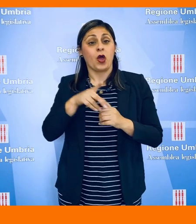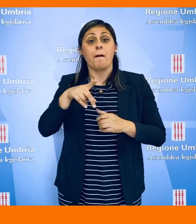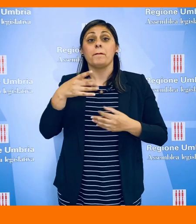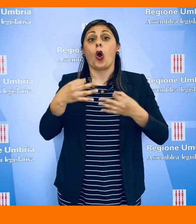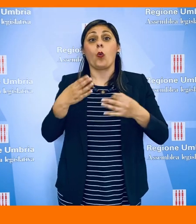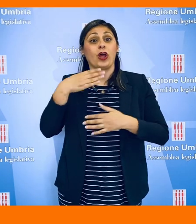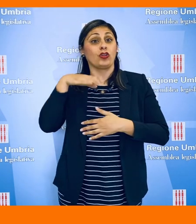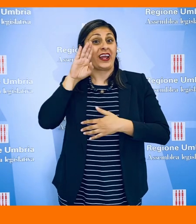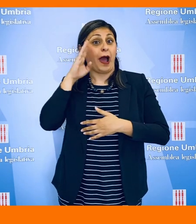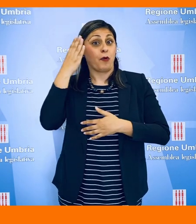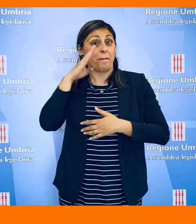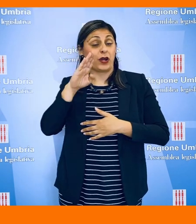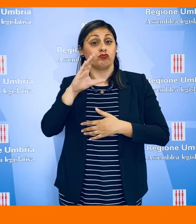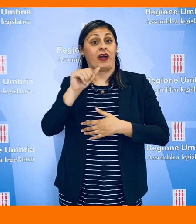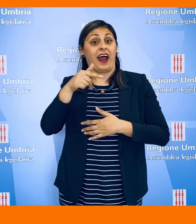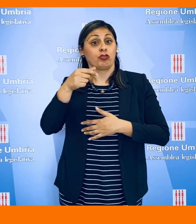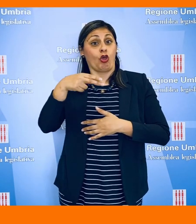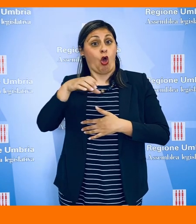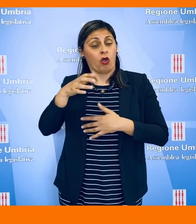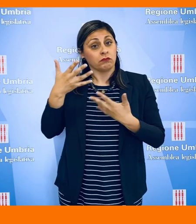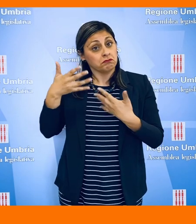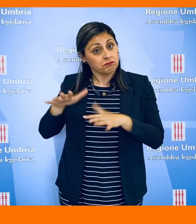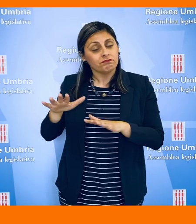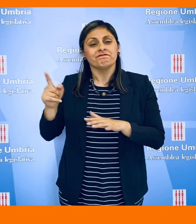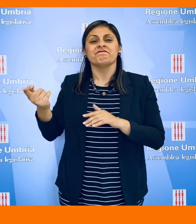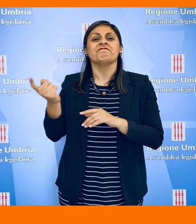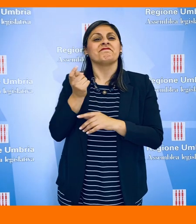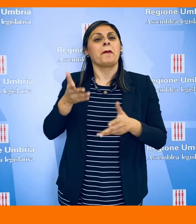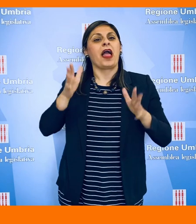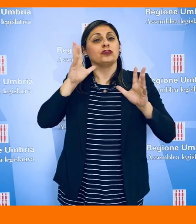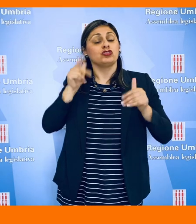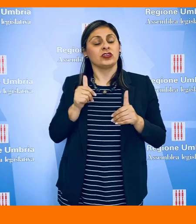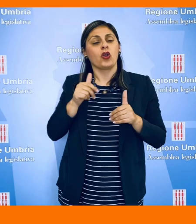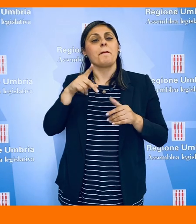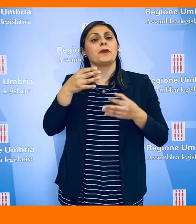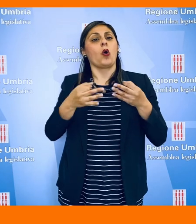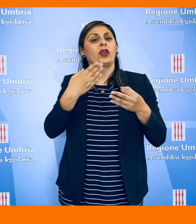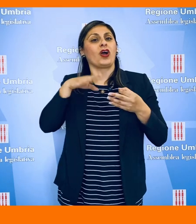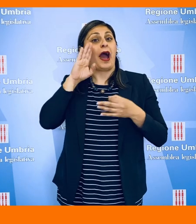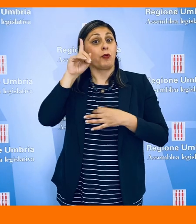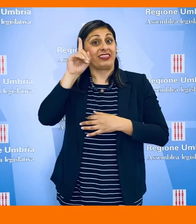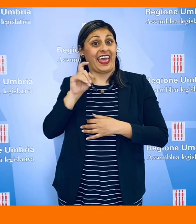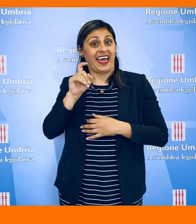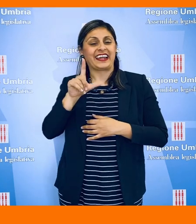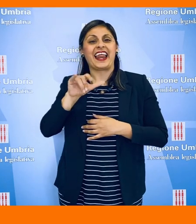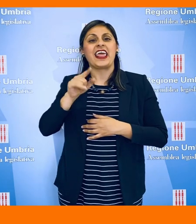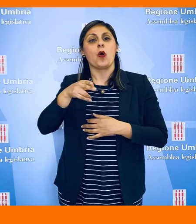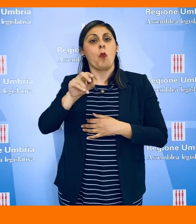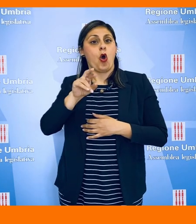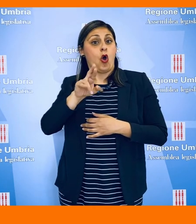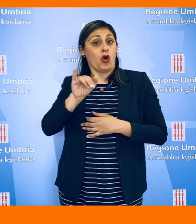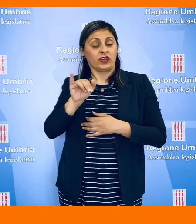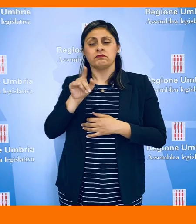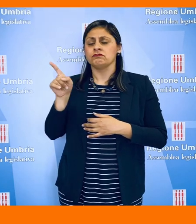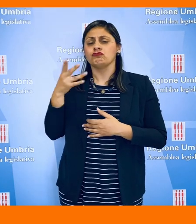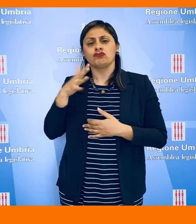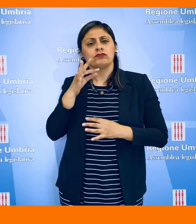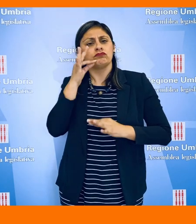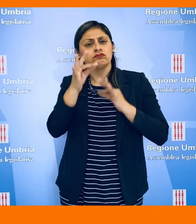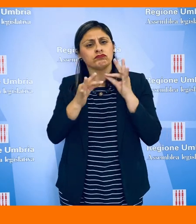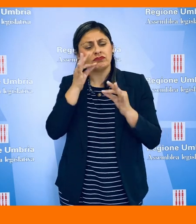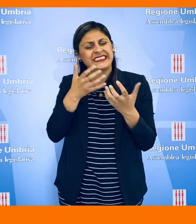Perugia Raffaele Cantone, ha fatto il suo ingresso a Palazzo Cesaroni il procuratore capo di Terni, Alberto Liguori, il quale ha tracciato in